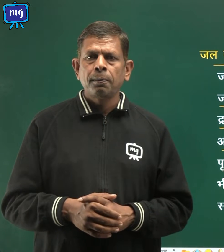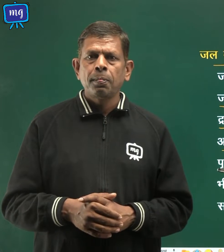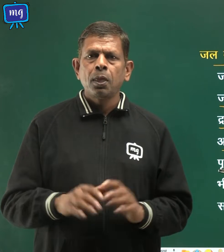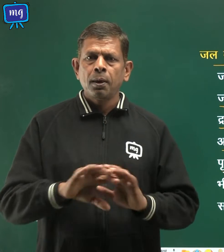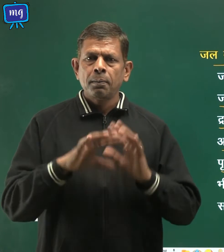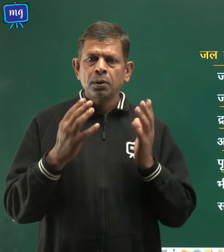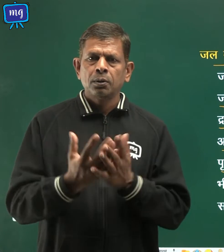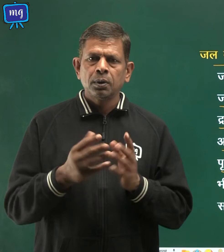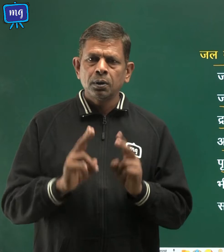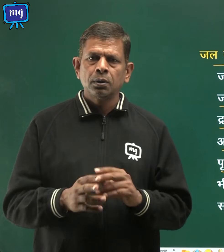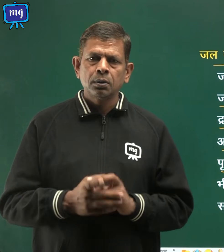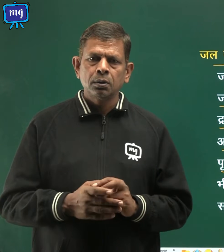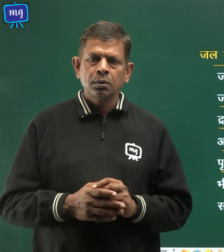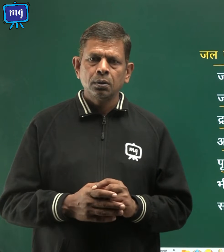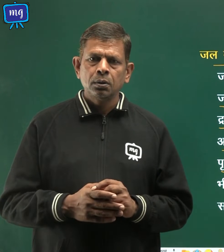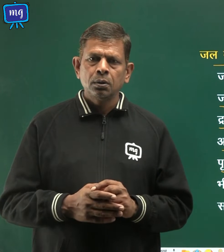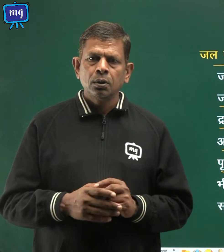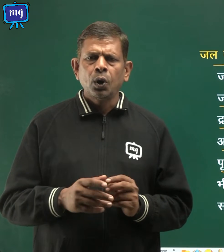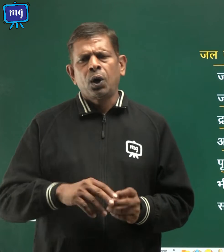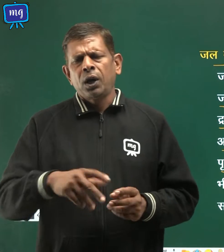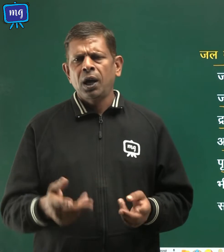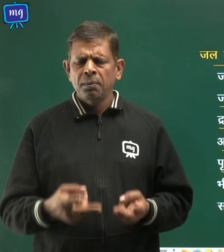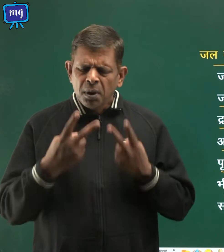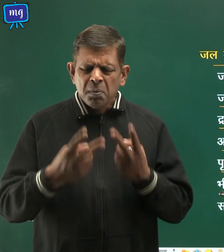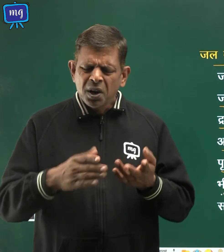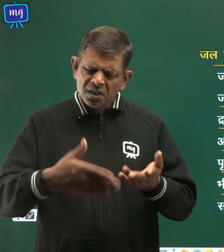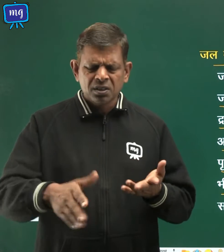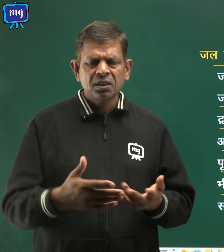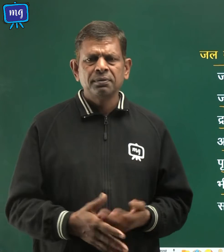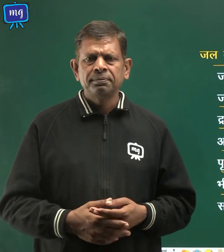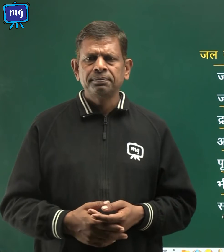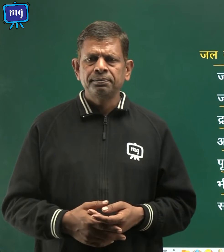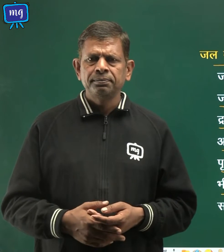पृथ्वी पर कहीं भी पाया जा सकता है।